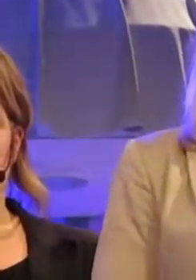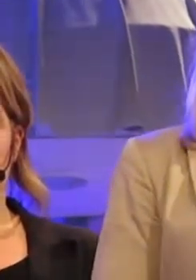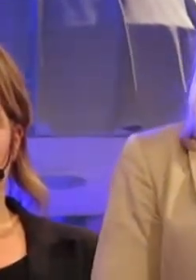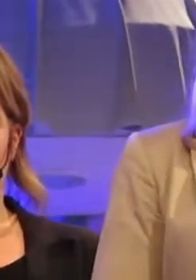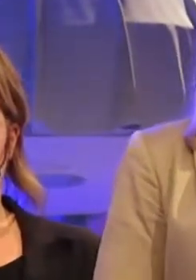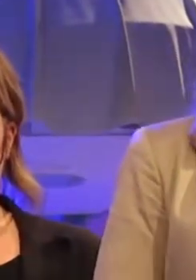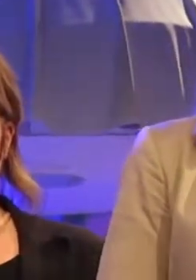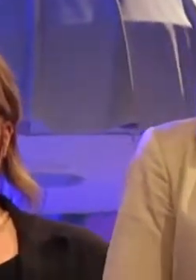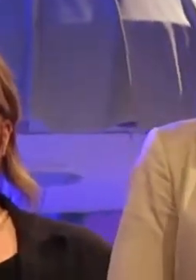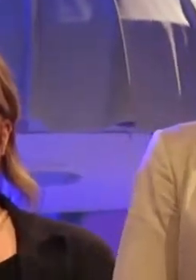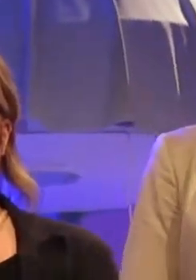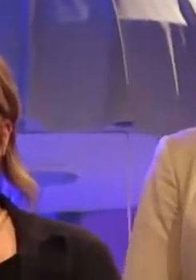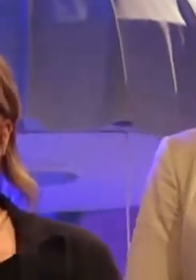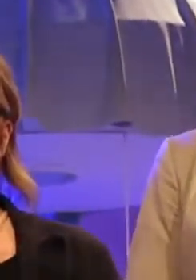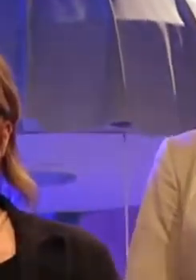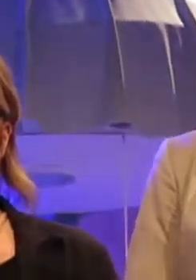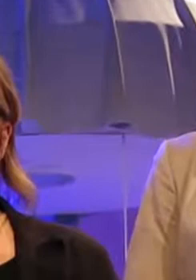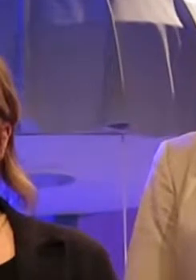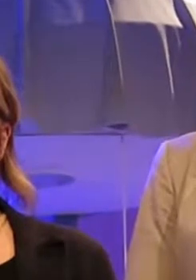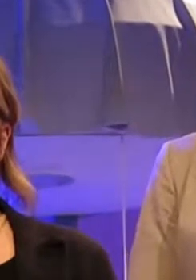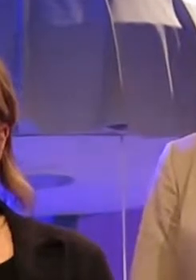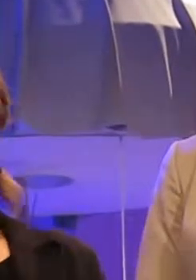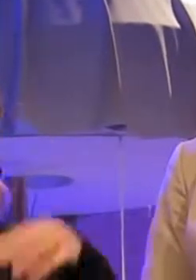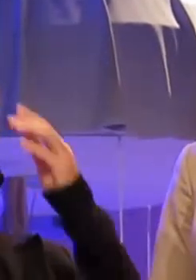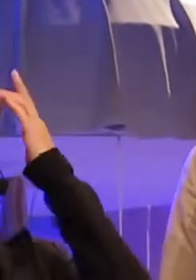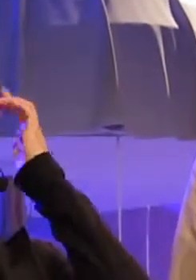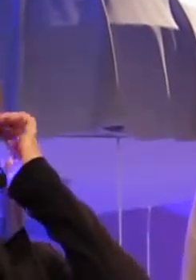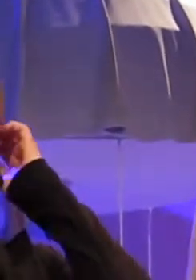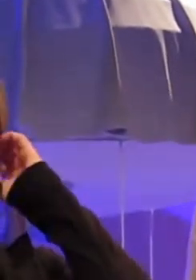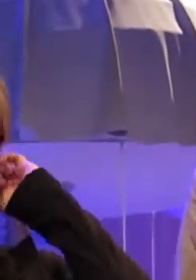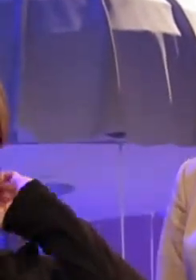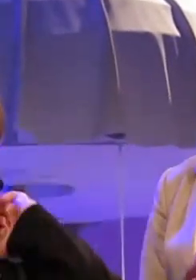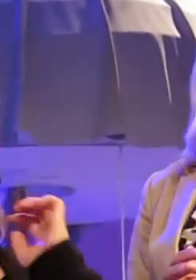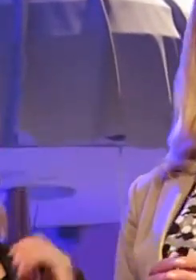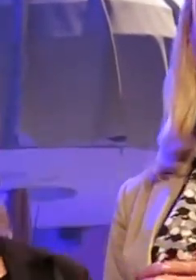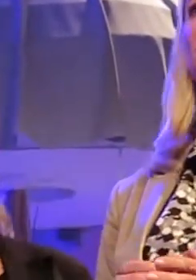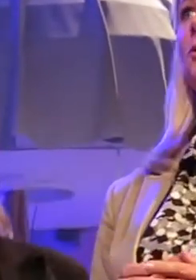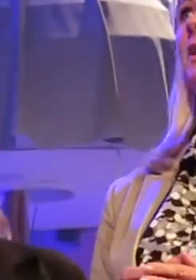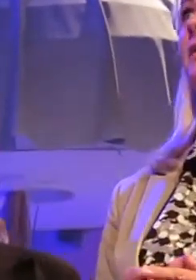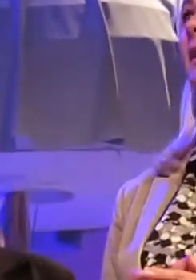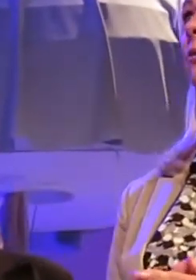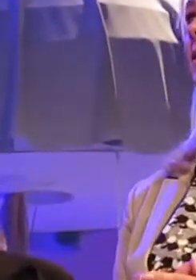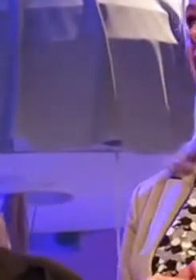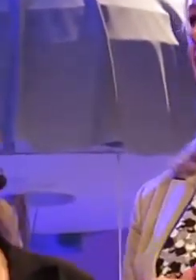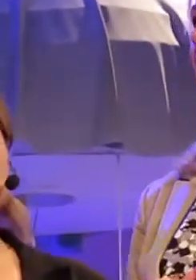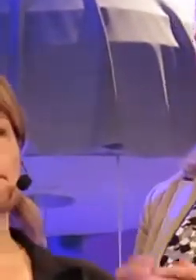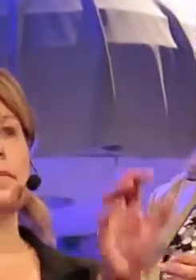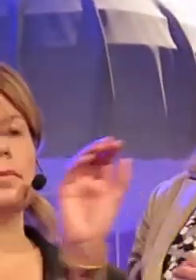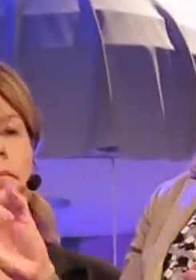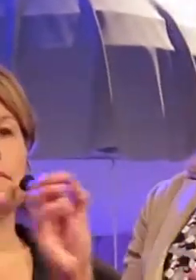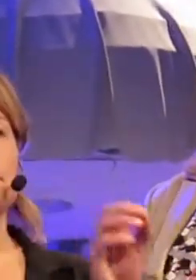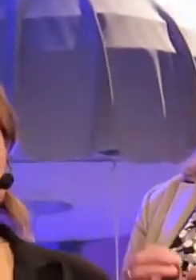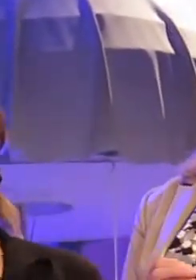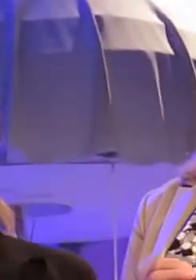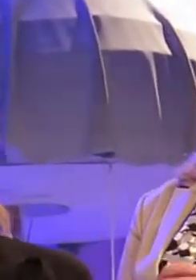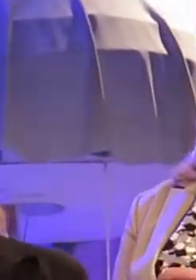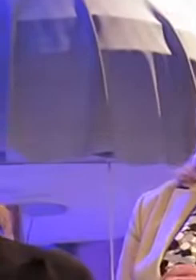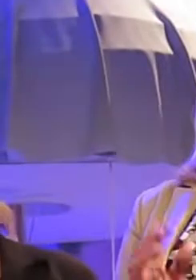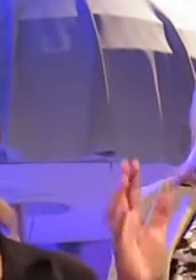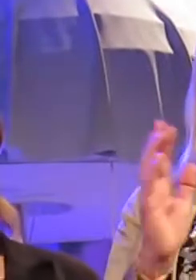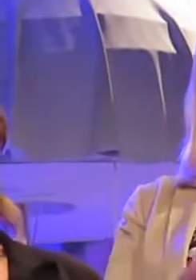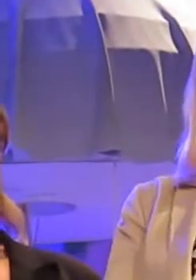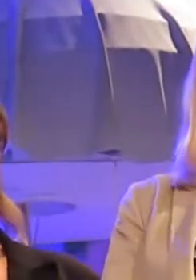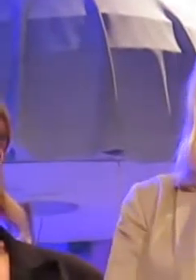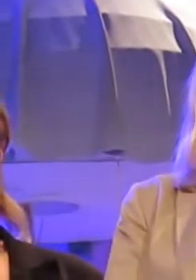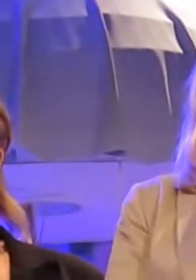fordonsflotta 2030. Nu är det 15 år kvar tills dess och vi vet fortfarande inte hur det ska gå till. Det är väldigt mycket fina